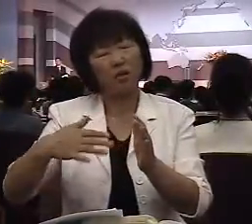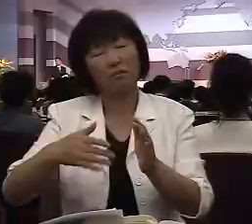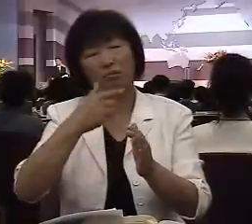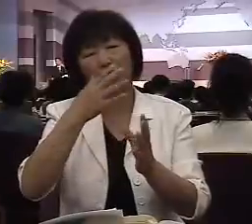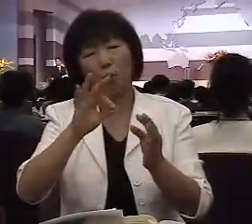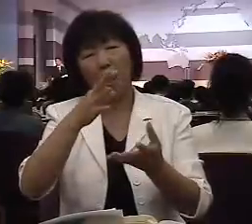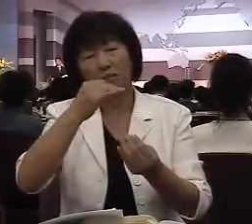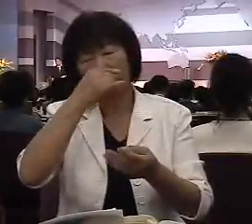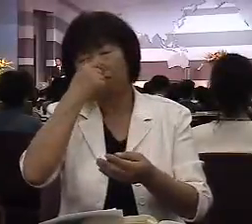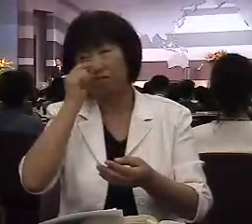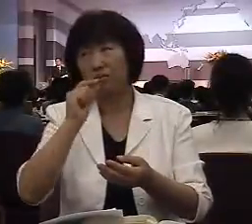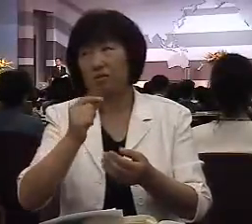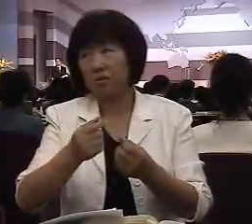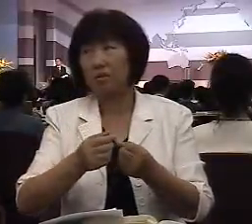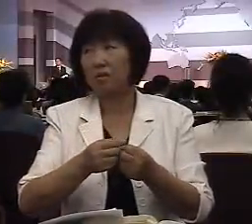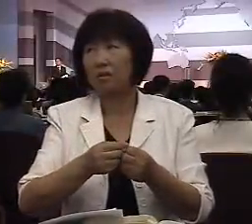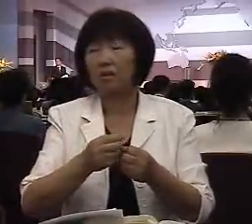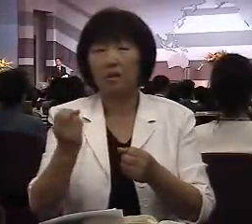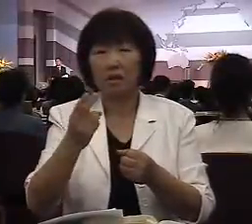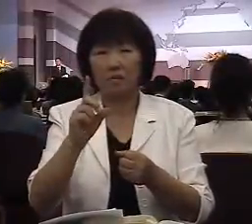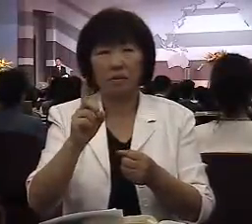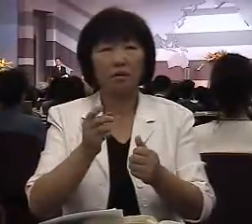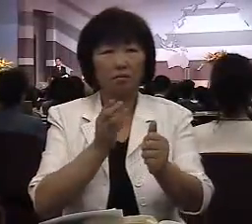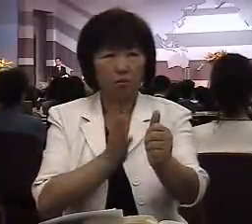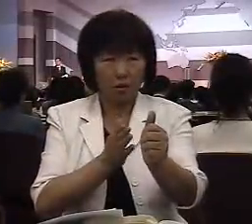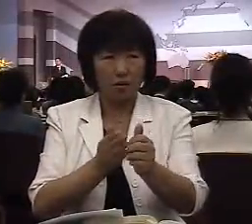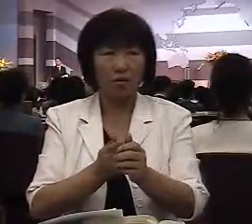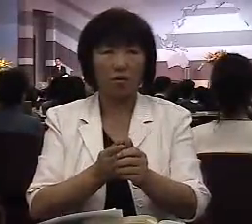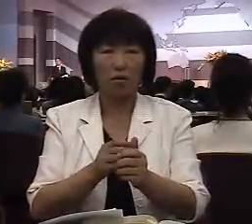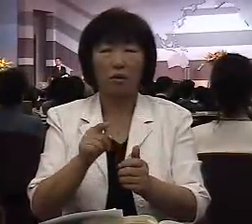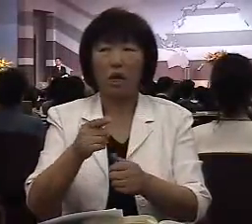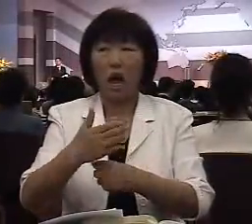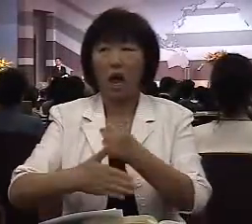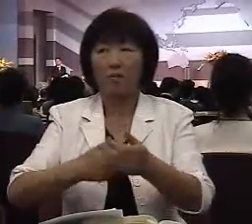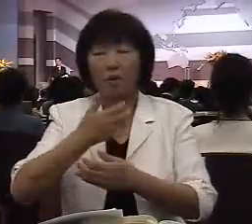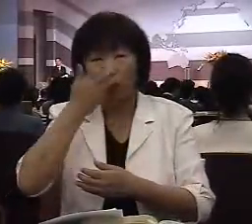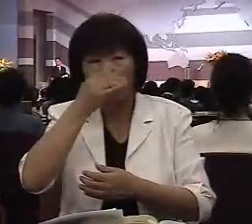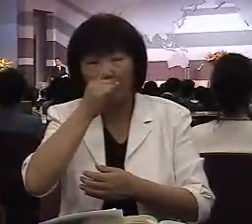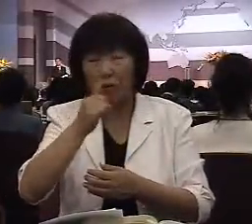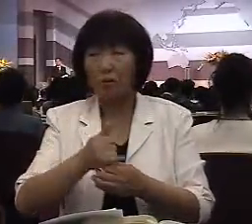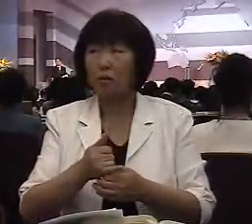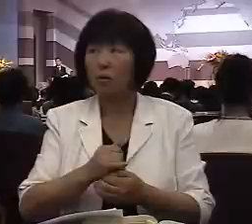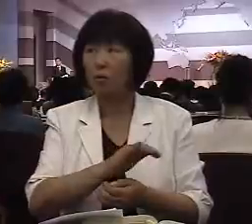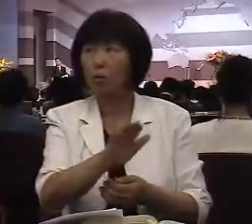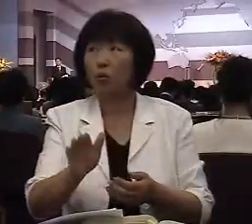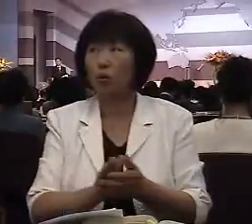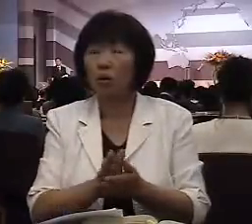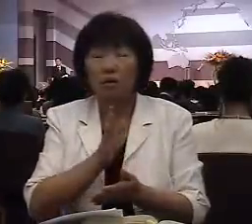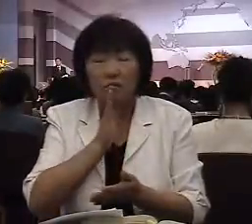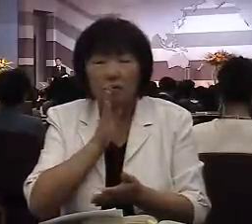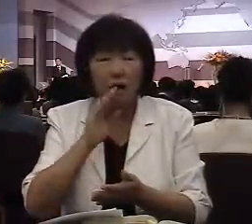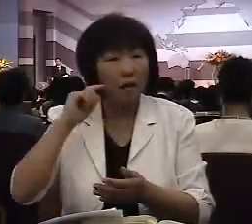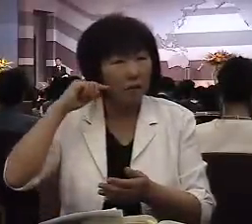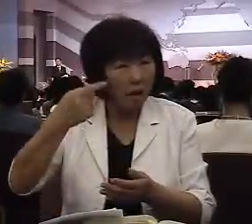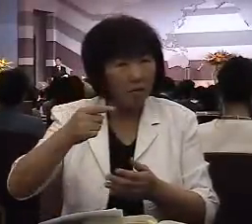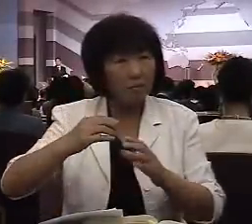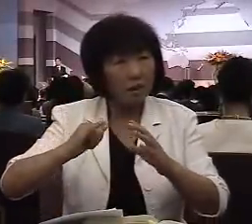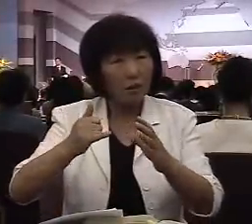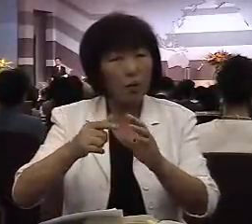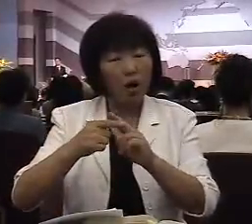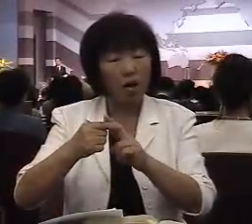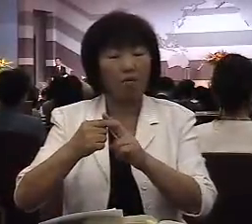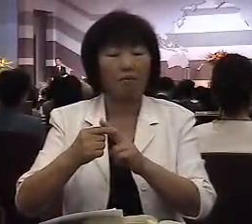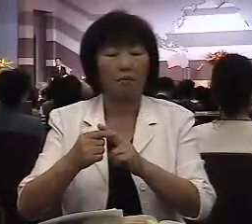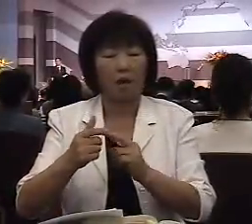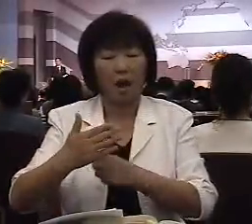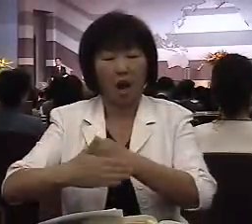여러분들에게 다시 한번 기도를 부탁드리고요. 이것은 하나님의 꿈이 있고 우리가 정말 그 다음 세대와 함께 하나님